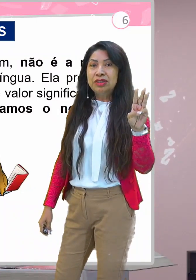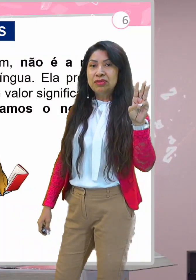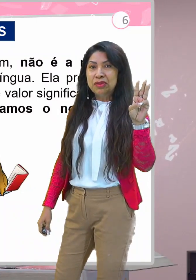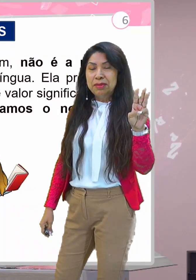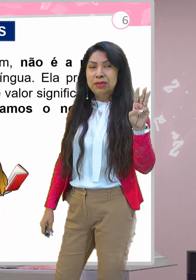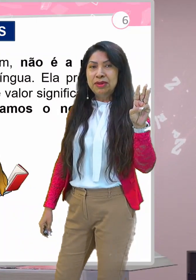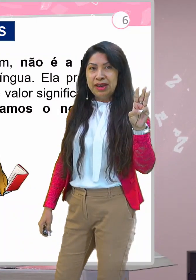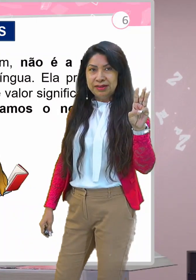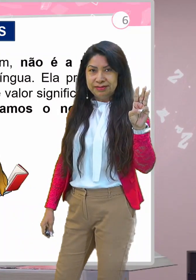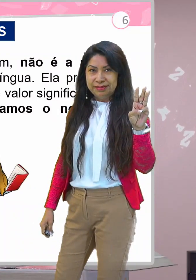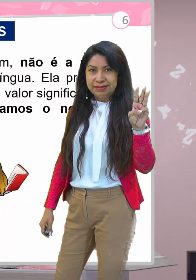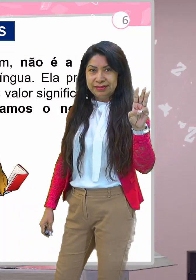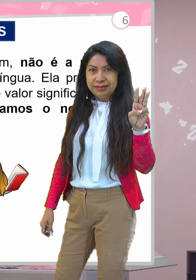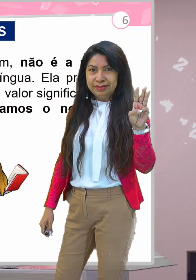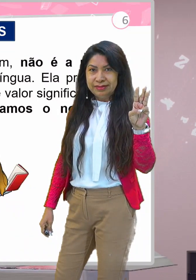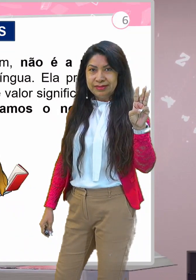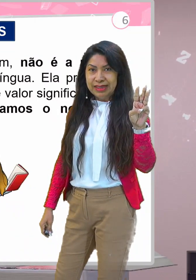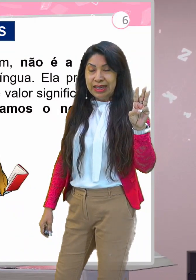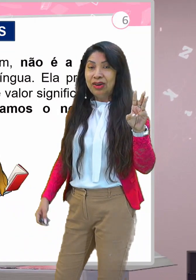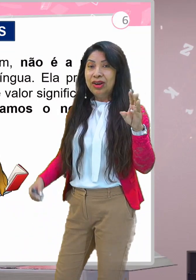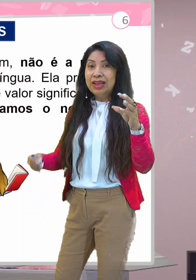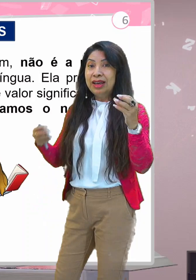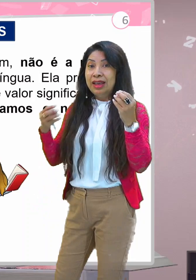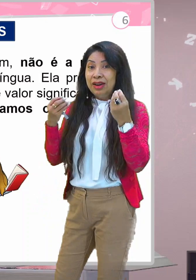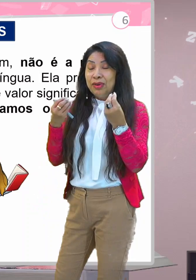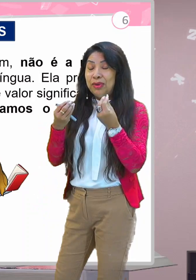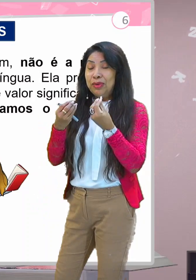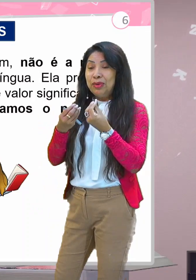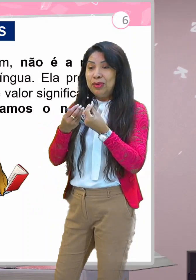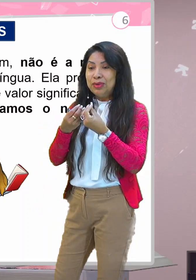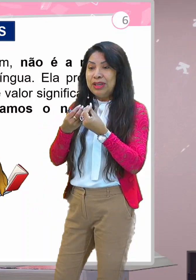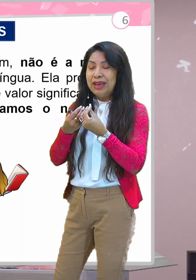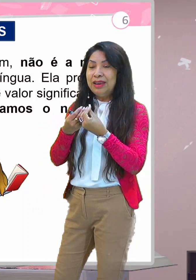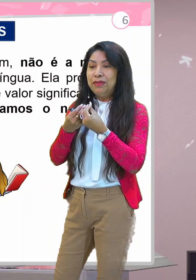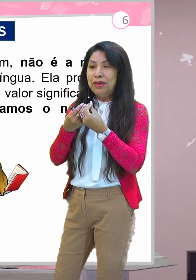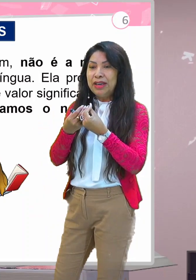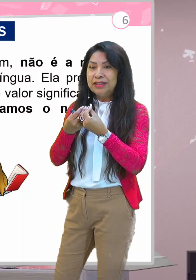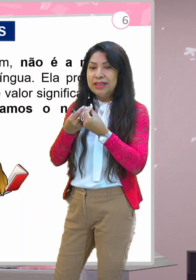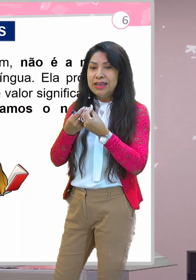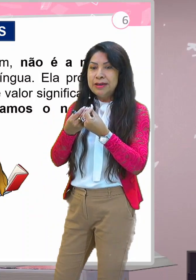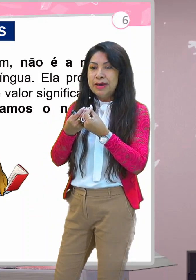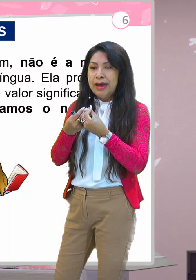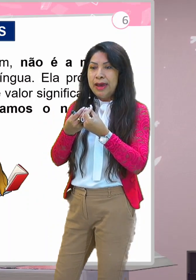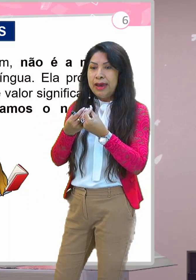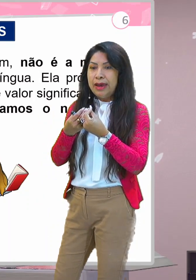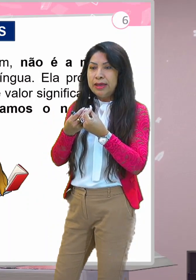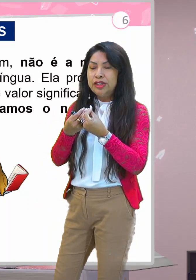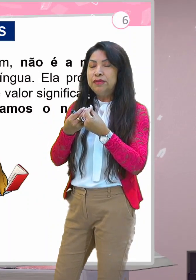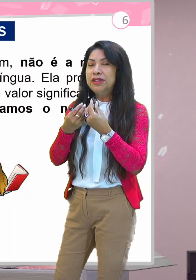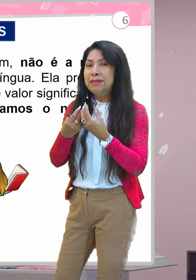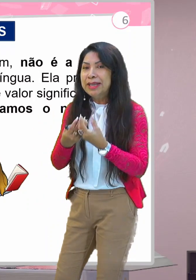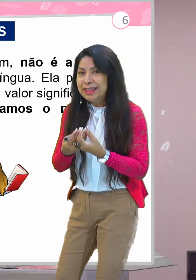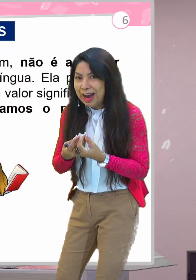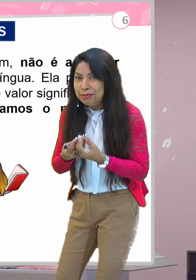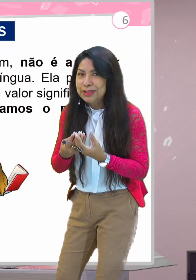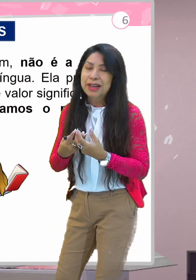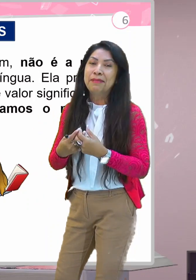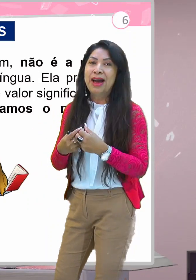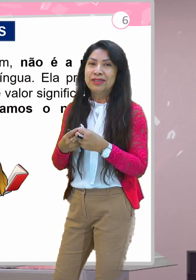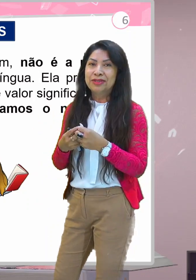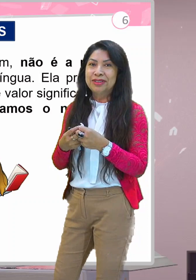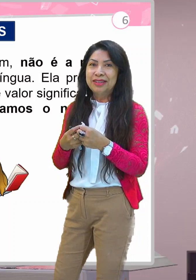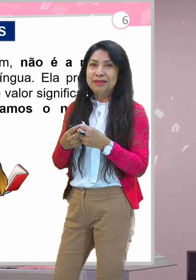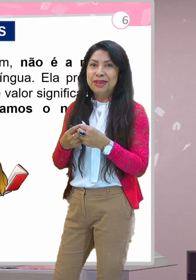vejam como é Olha o que que foi assim de fundamental